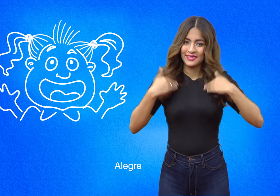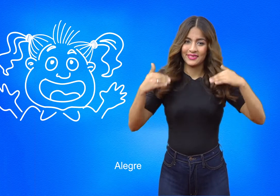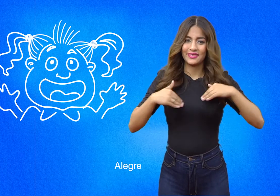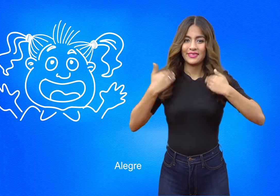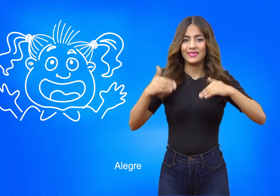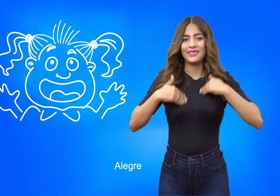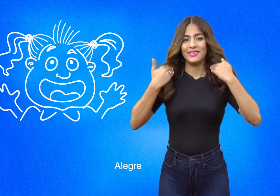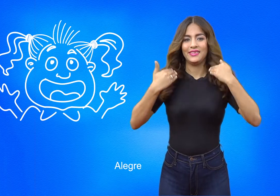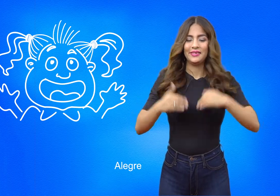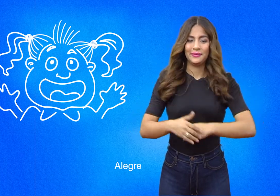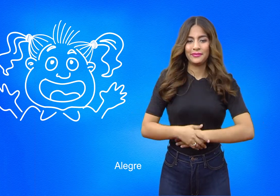Alegre.